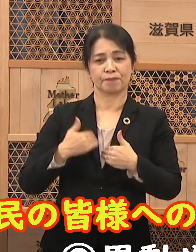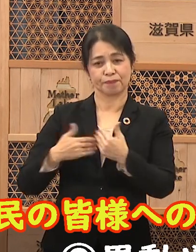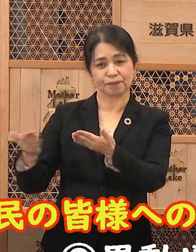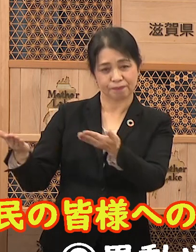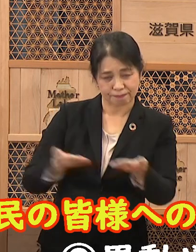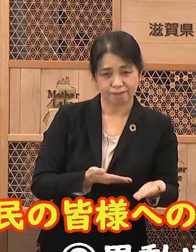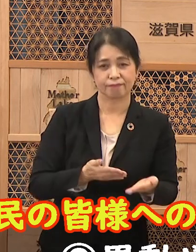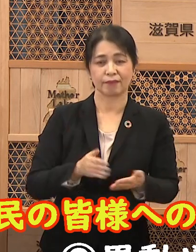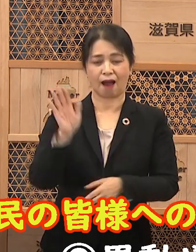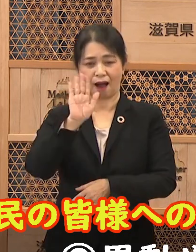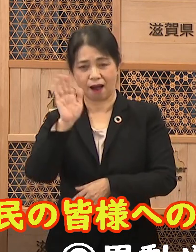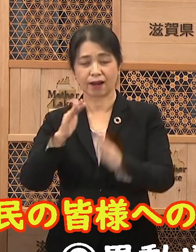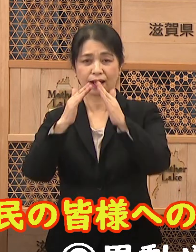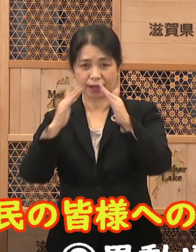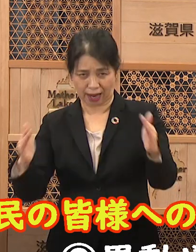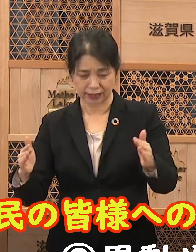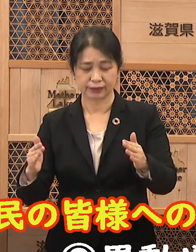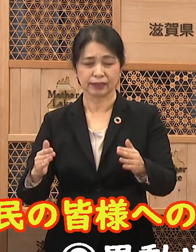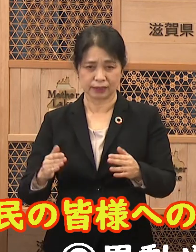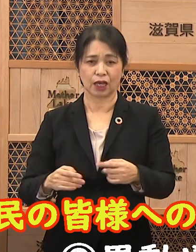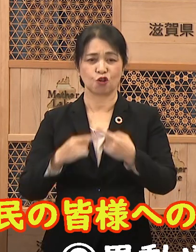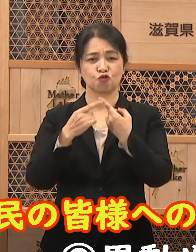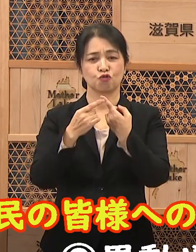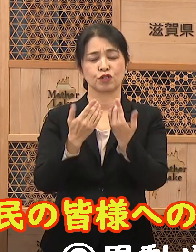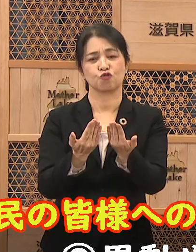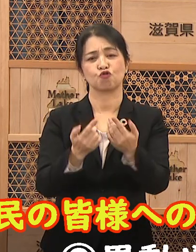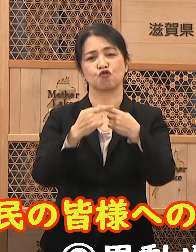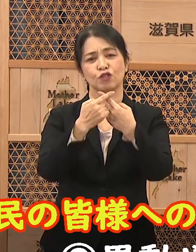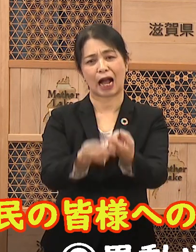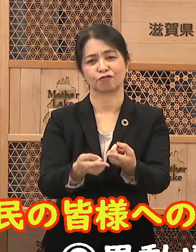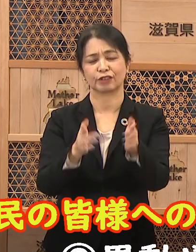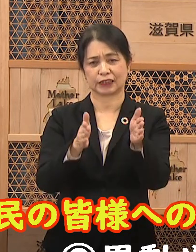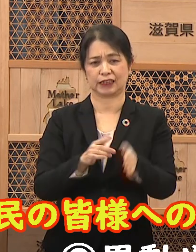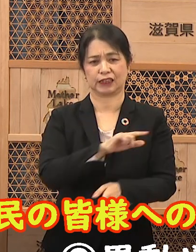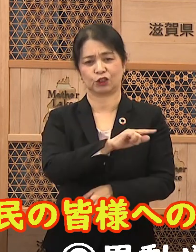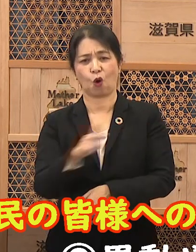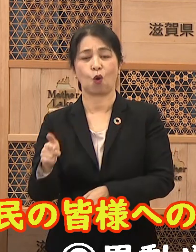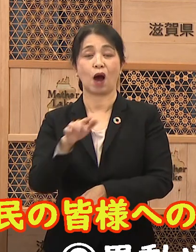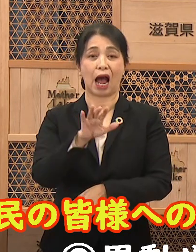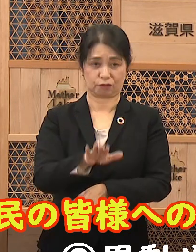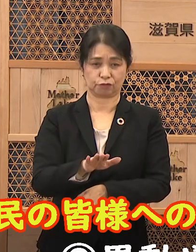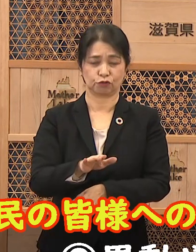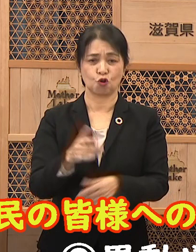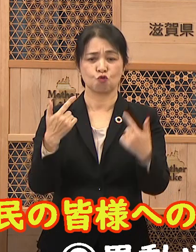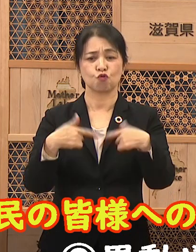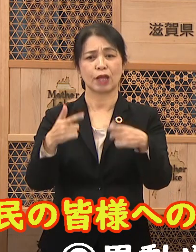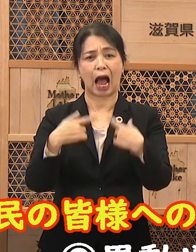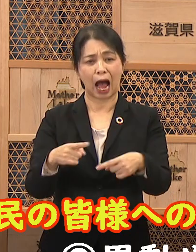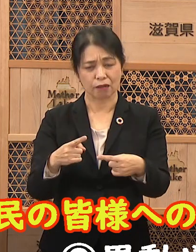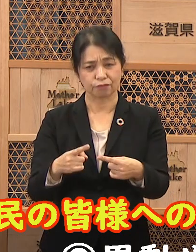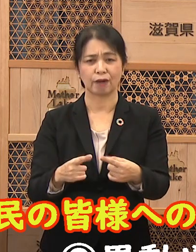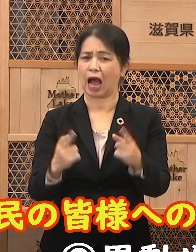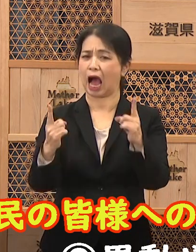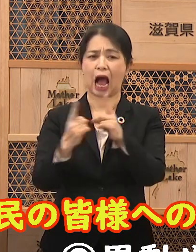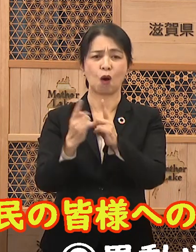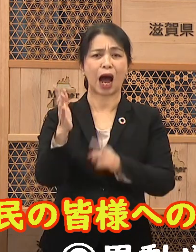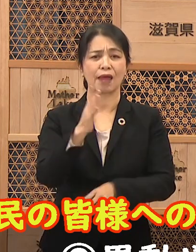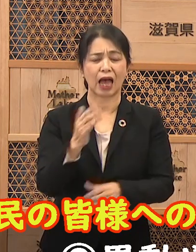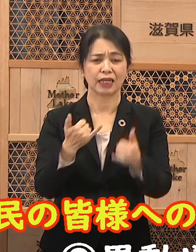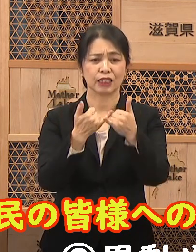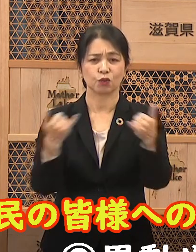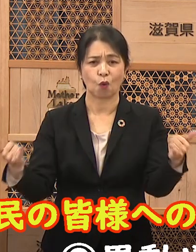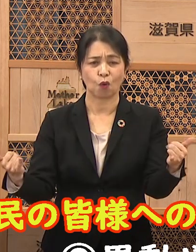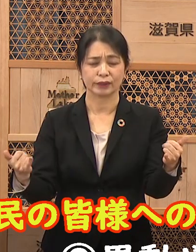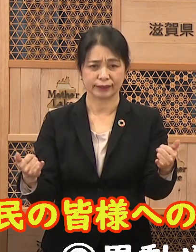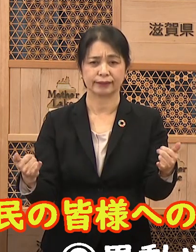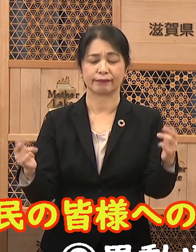入学のシーズンでもございます。こういった場面で、普段会わない方との会